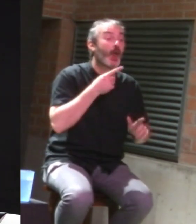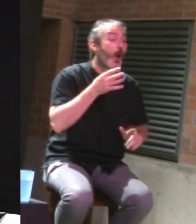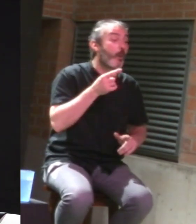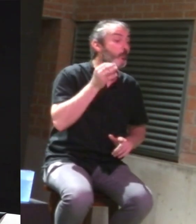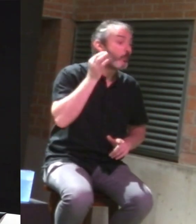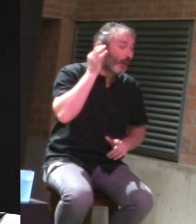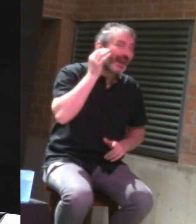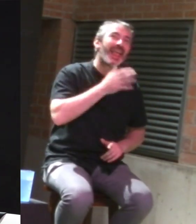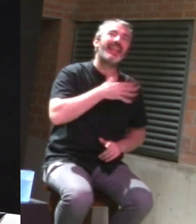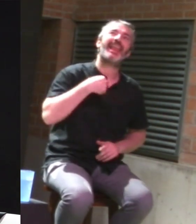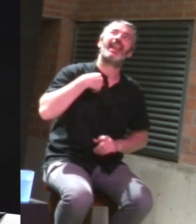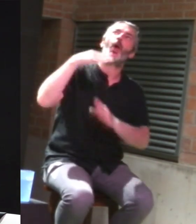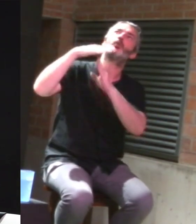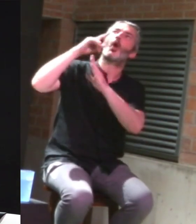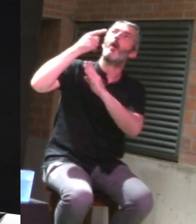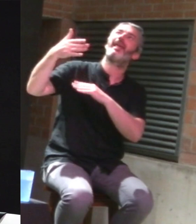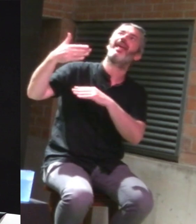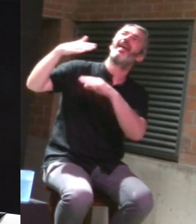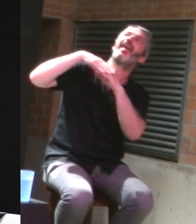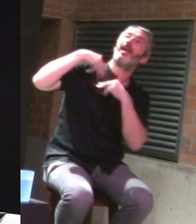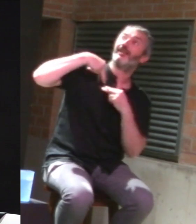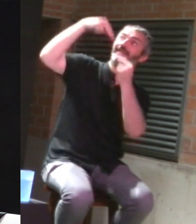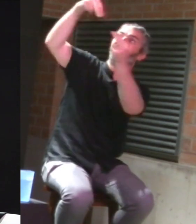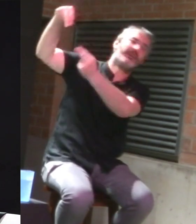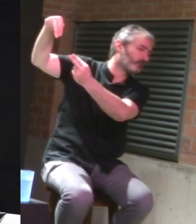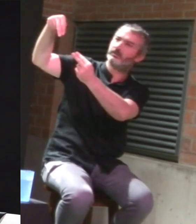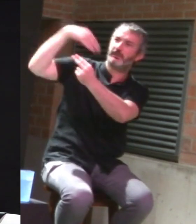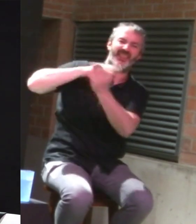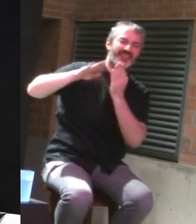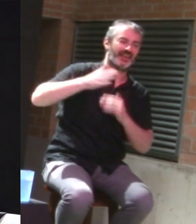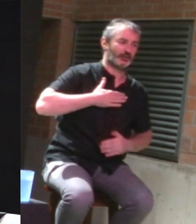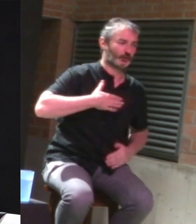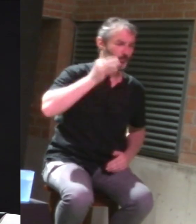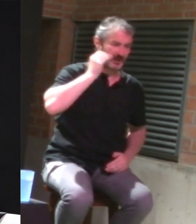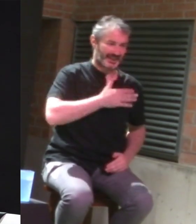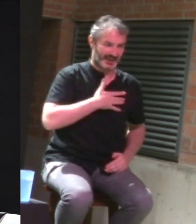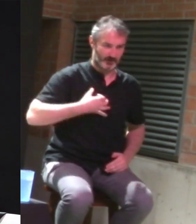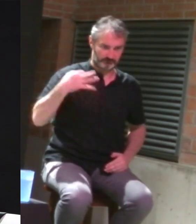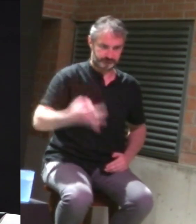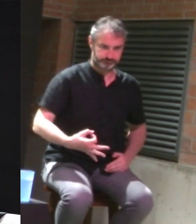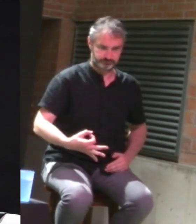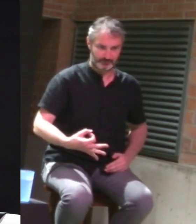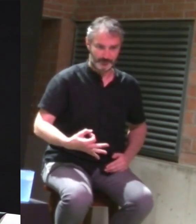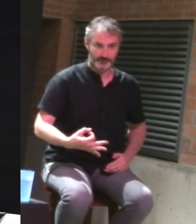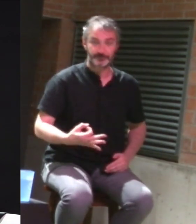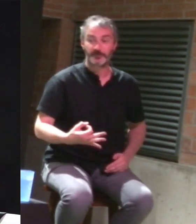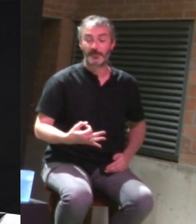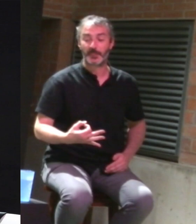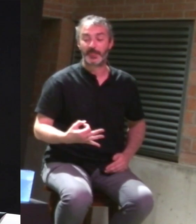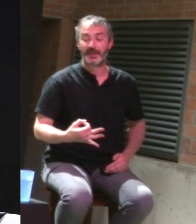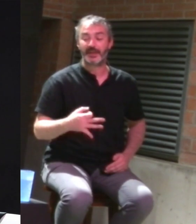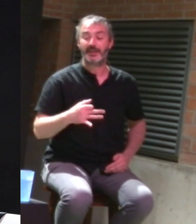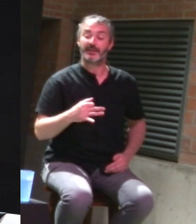interlocutors, no volen tutela masculina amb les accions sindicals i no volen també que la seva